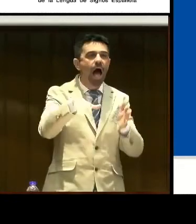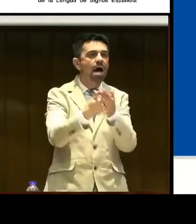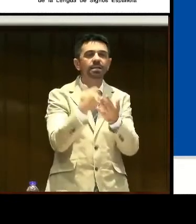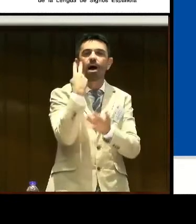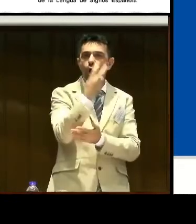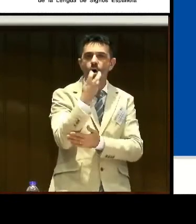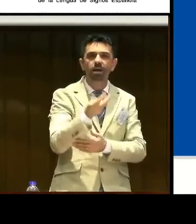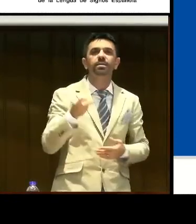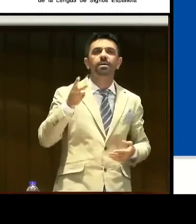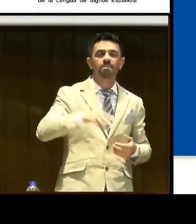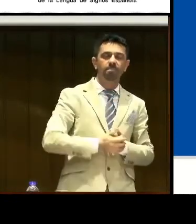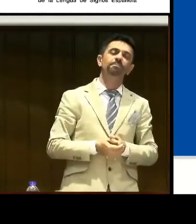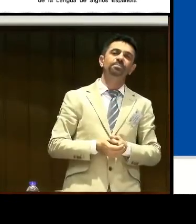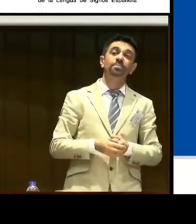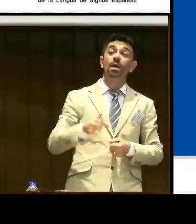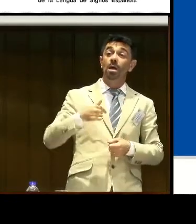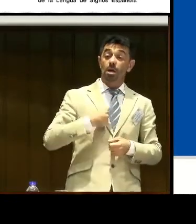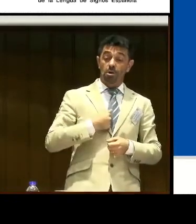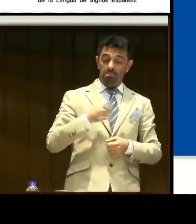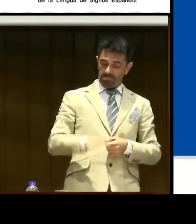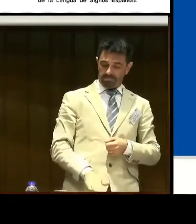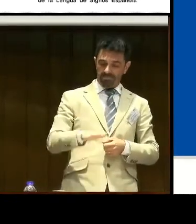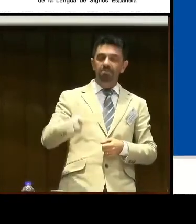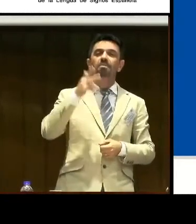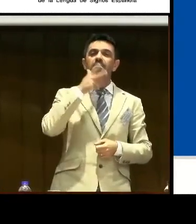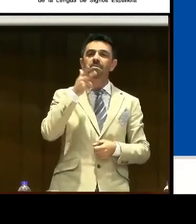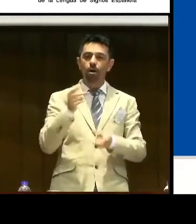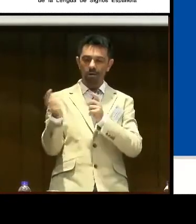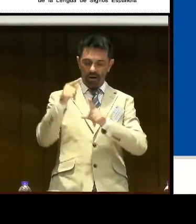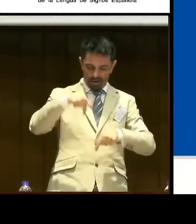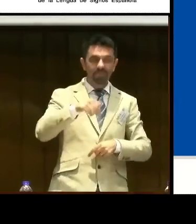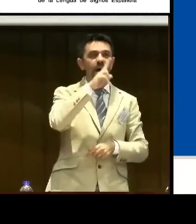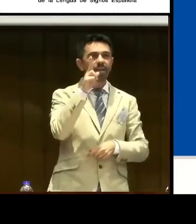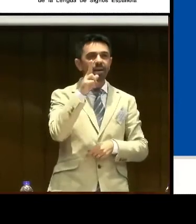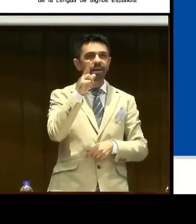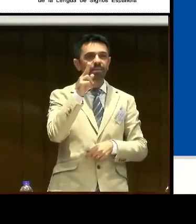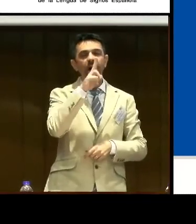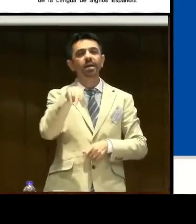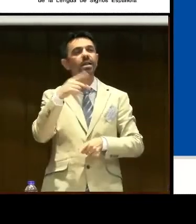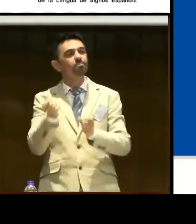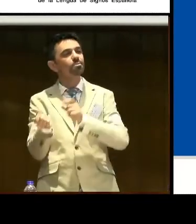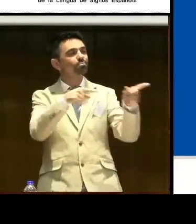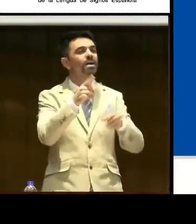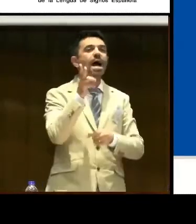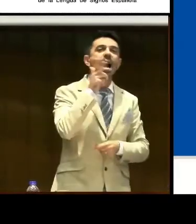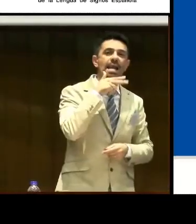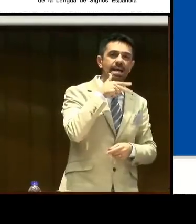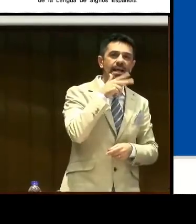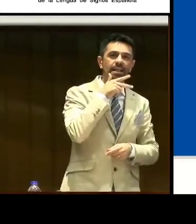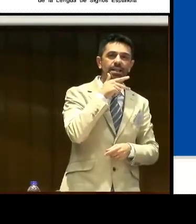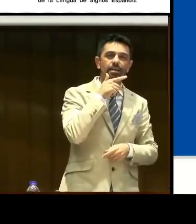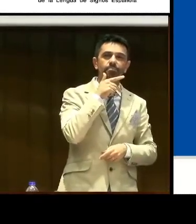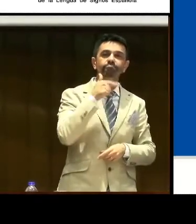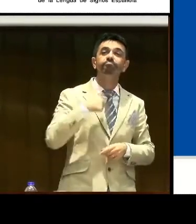Yo llegué a Alicante de Madrid y a Madrid desde Vigo, en un recorrido que comenzó con el estudio de la